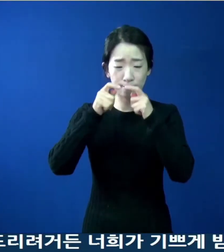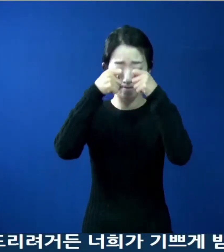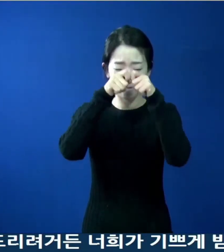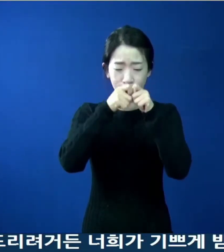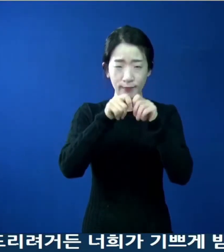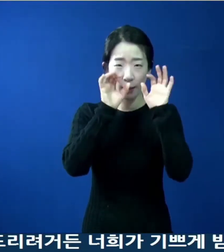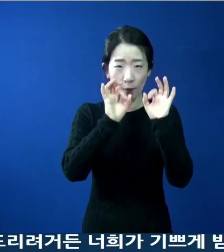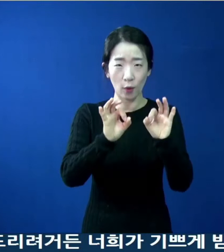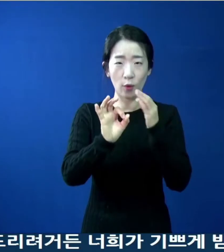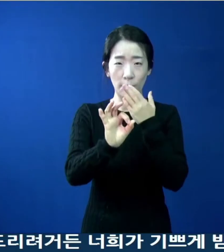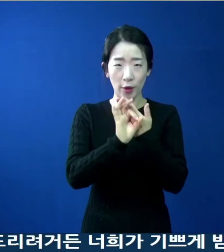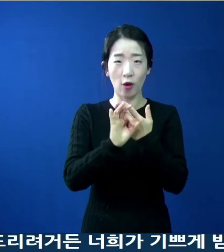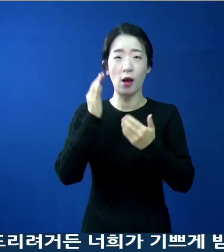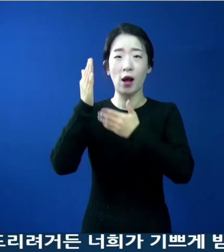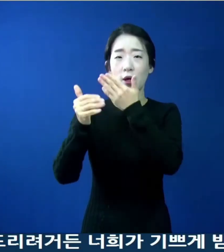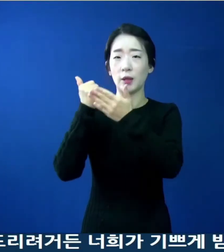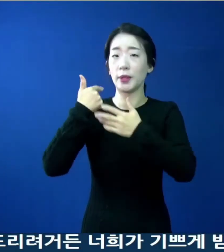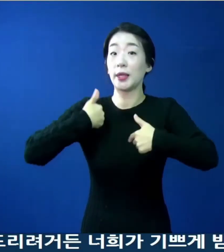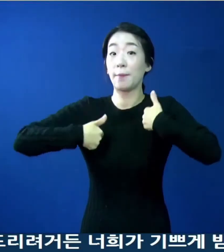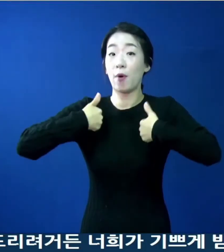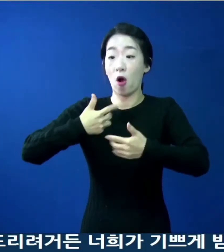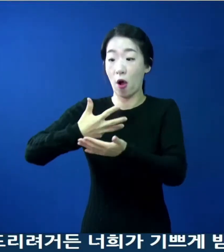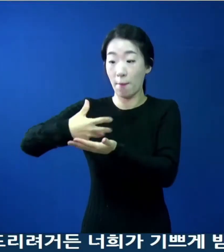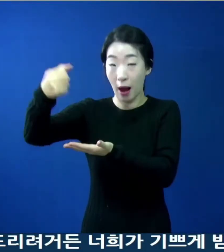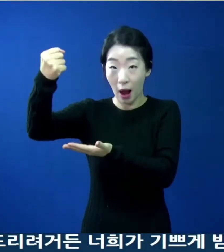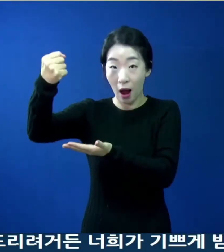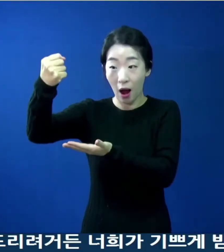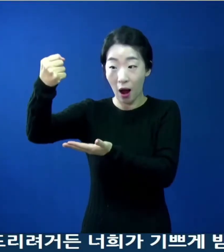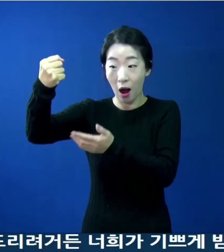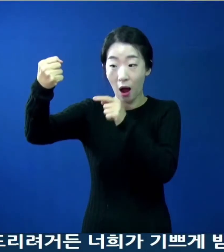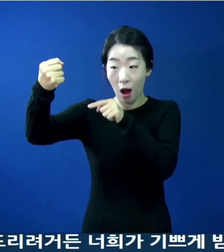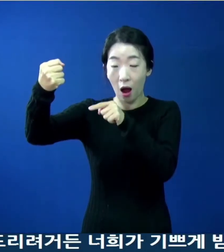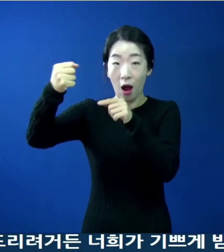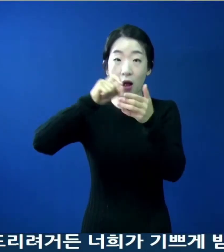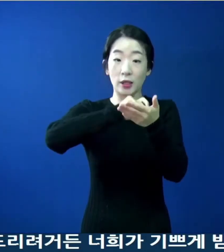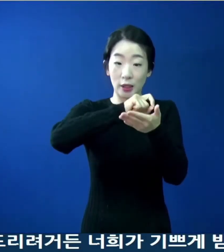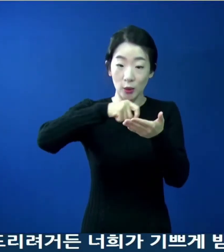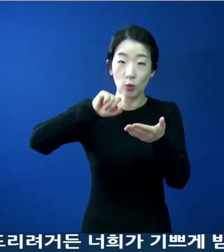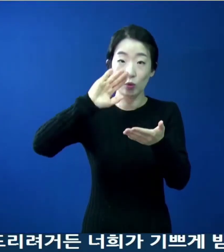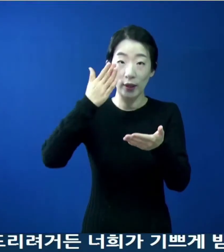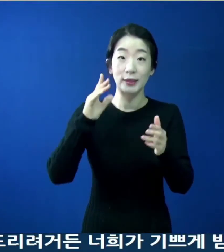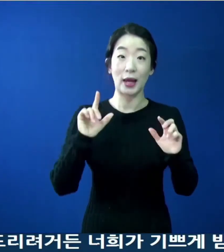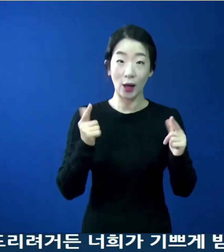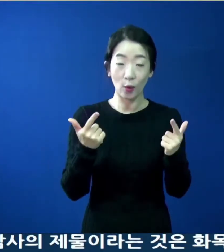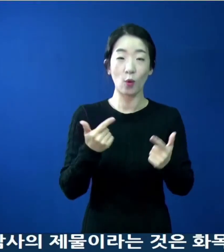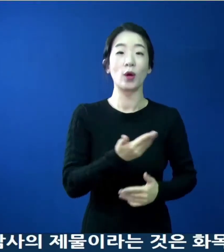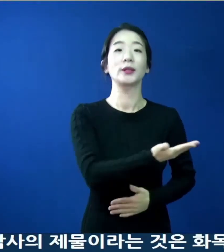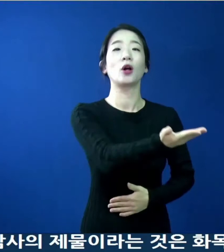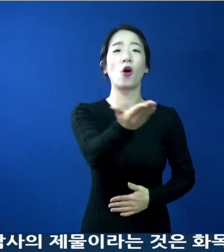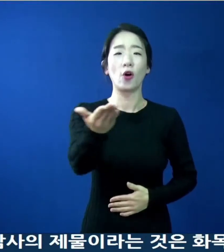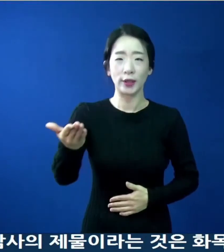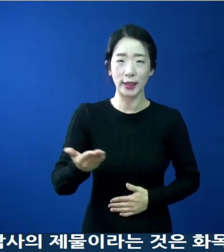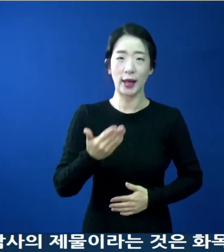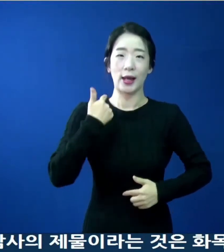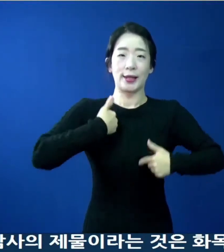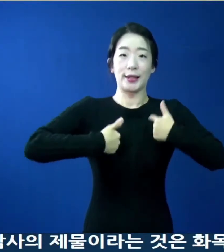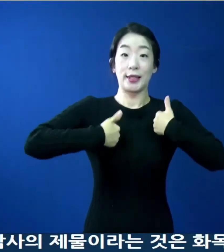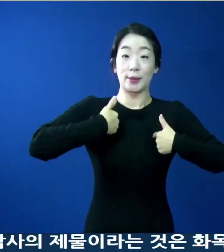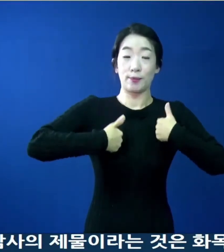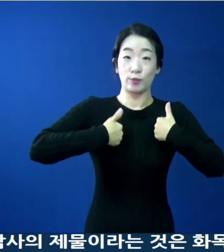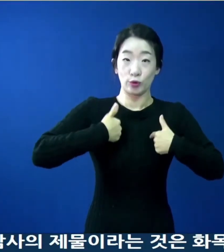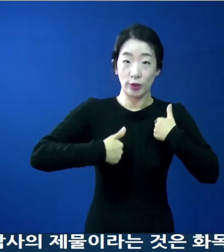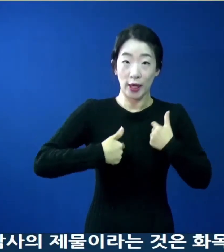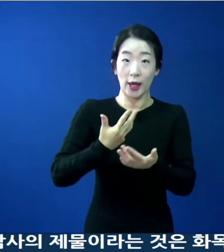눈여겨보면 하나님이 기뻐 받으신다 이렇게 기록되어 있지 않고 너희가 기쁘게